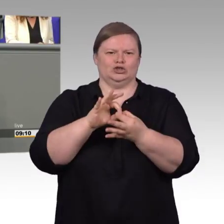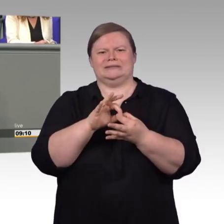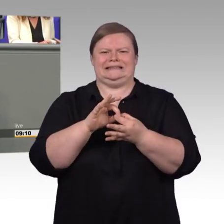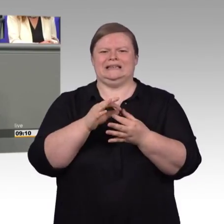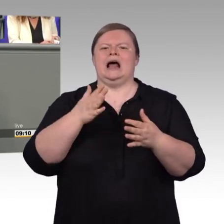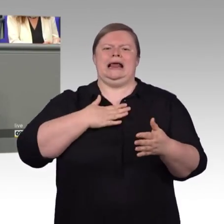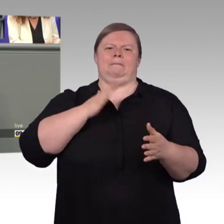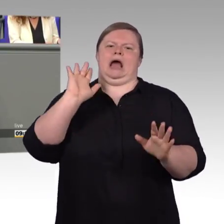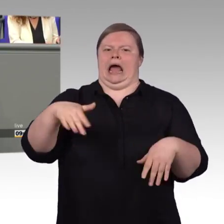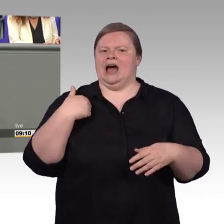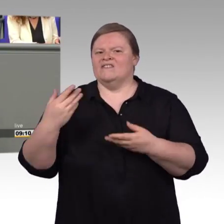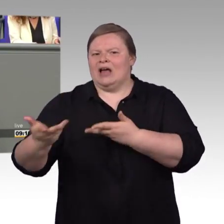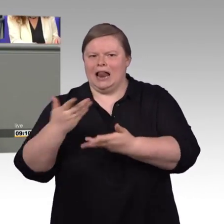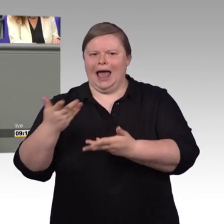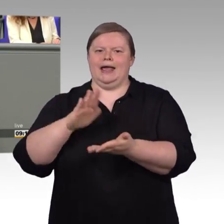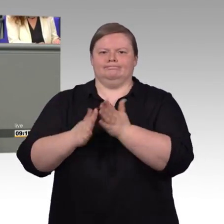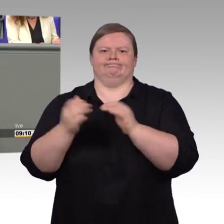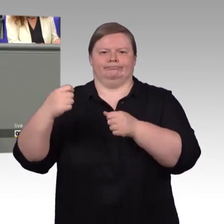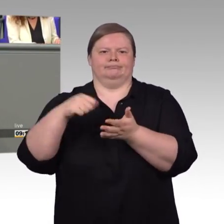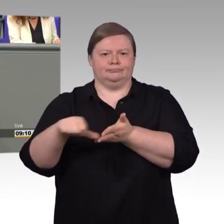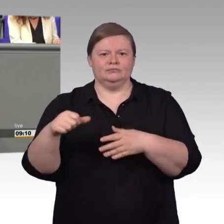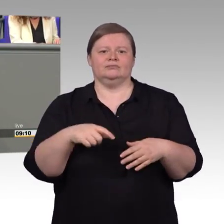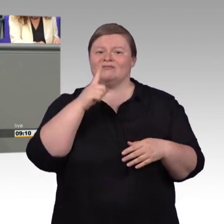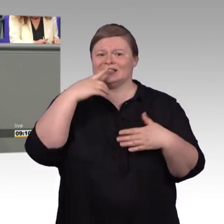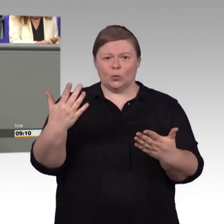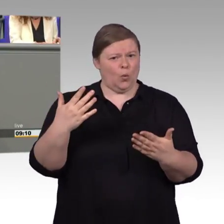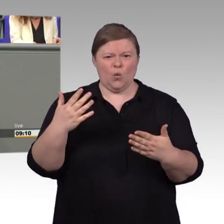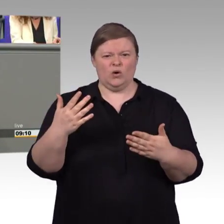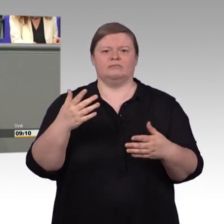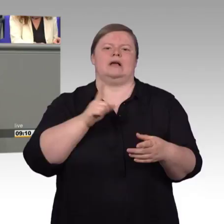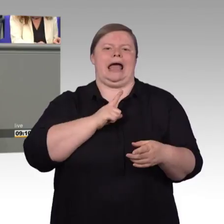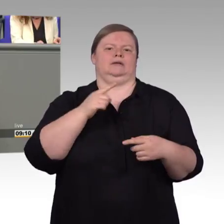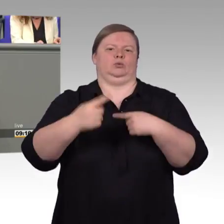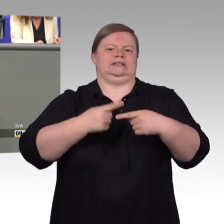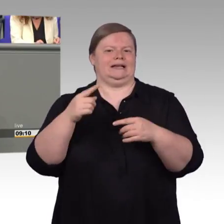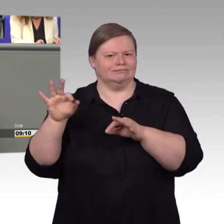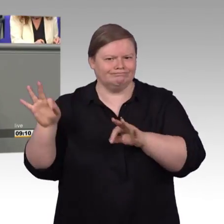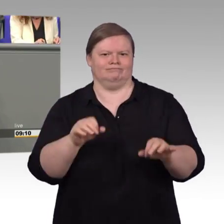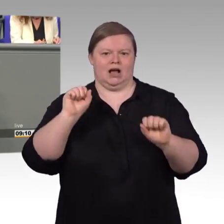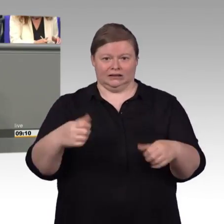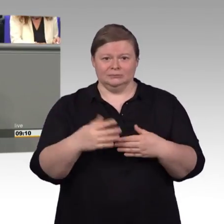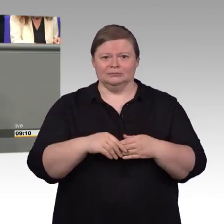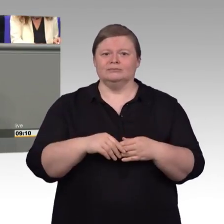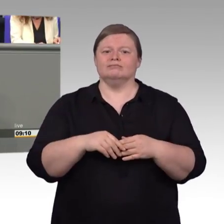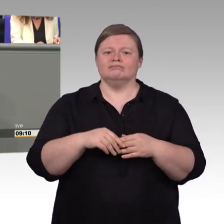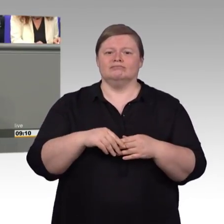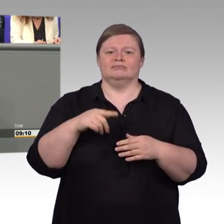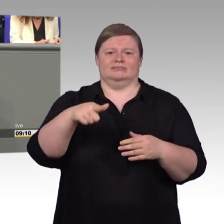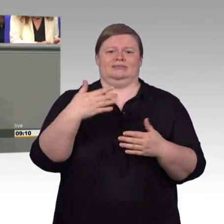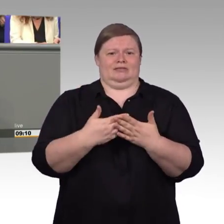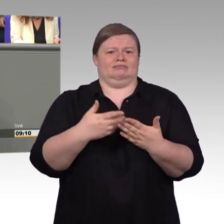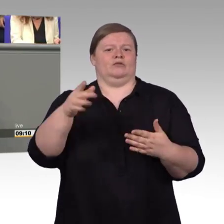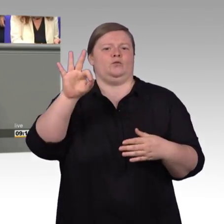dafür, dass insbesondere die betrogenen Autokäufer jetzt schneller zu ihrem Recht kommen. Und den guten Gesetzesentwurf